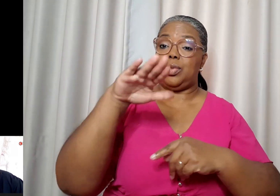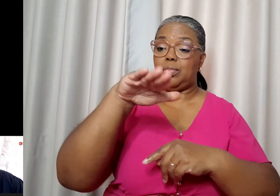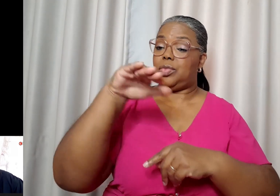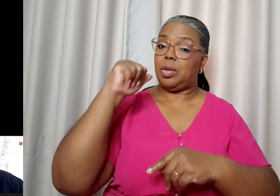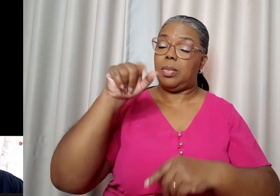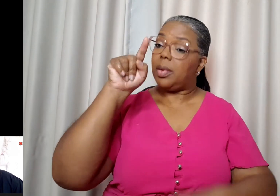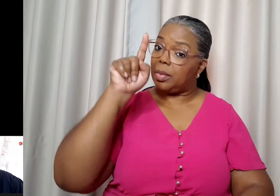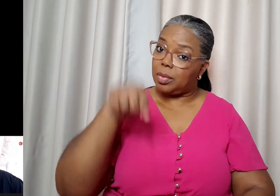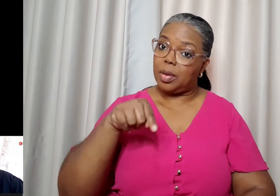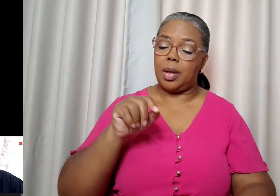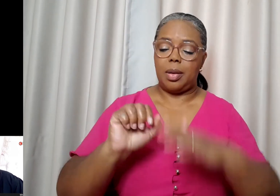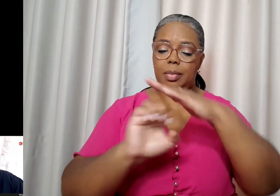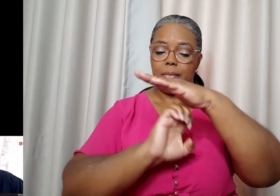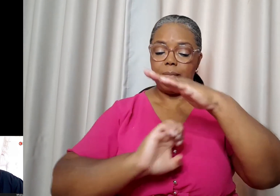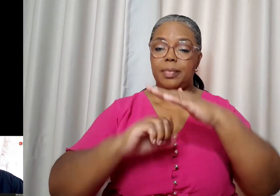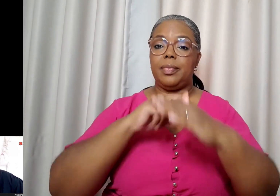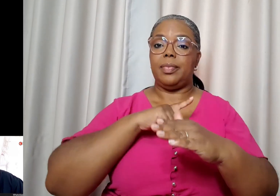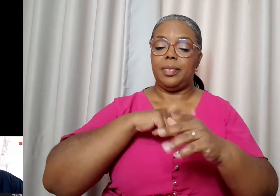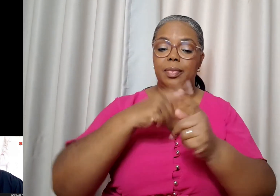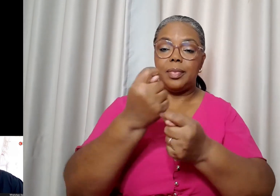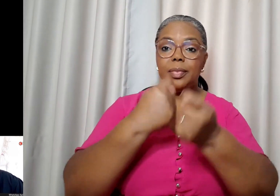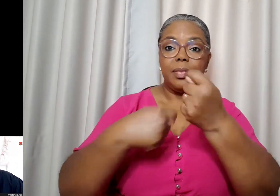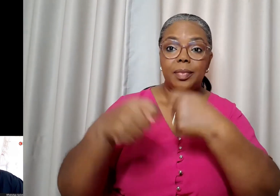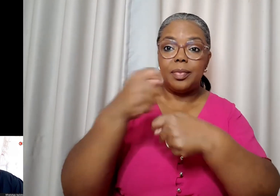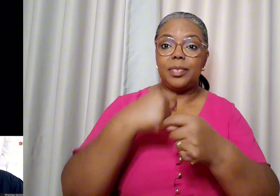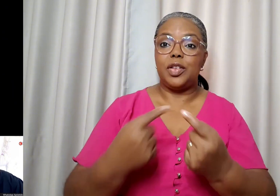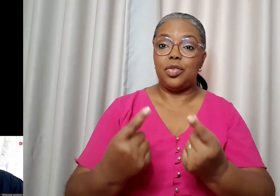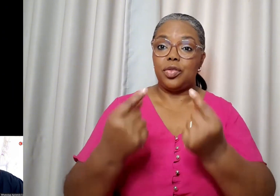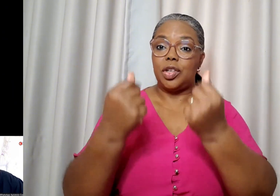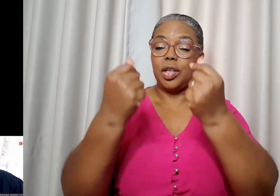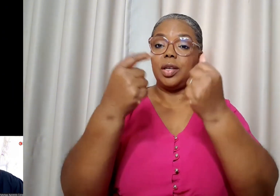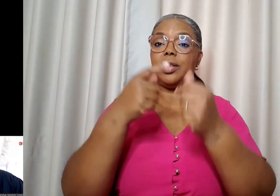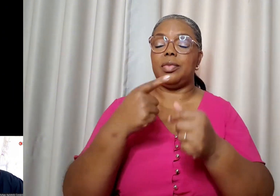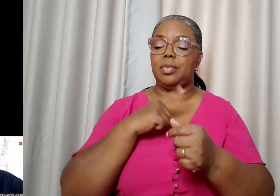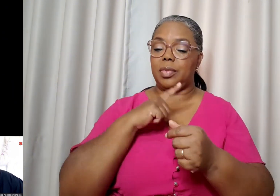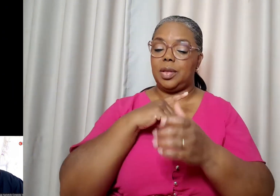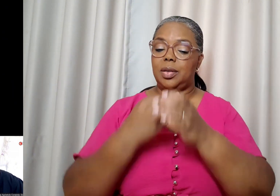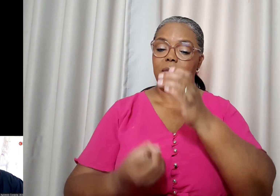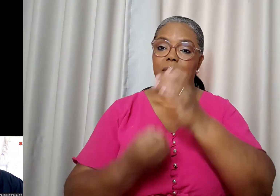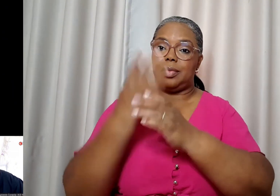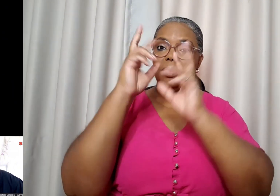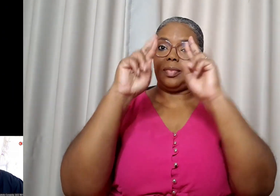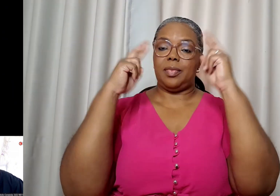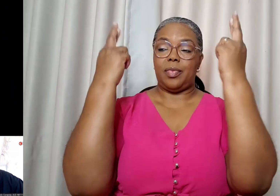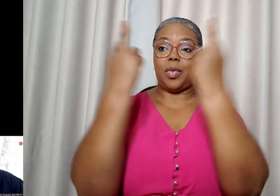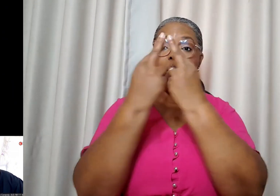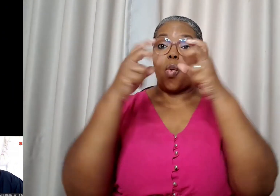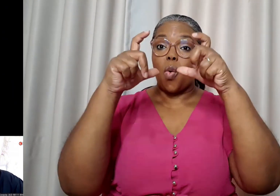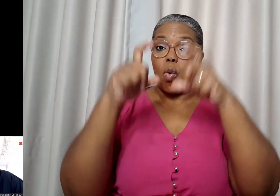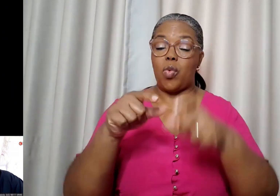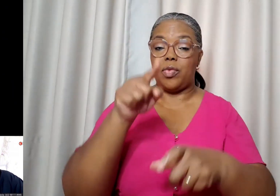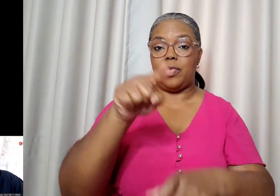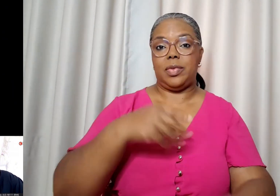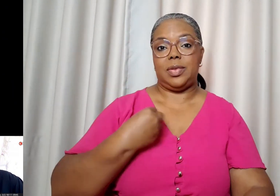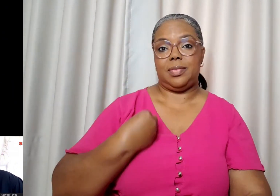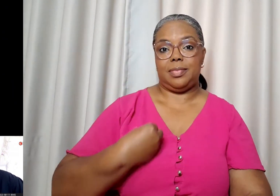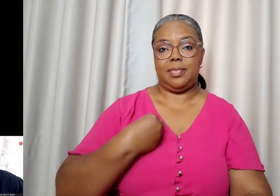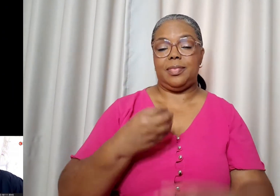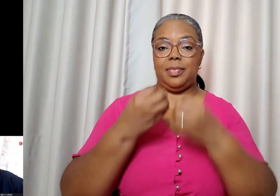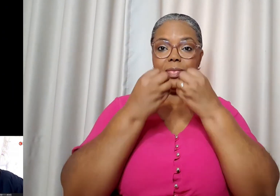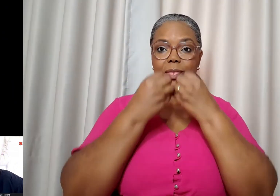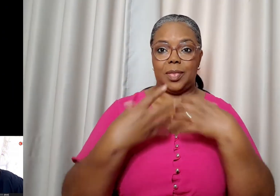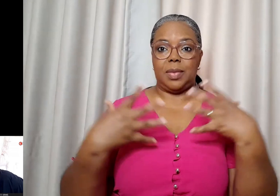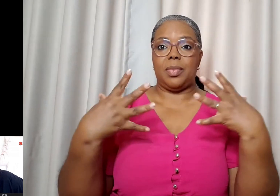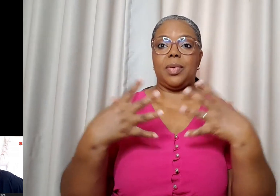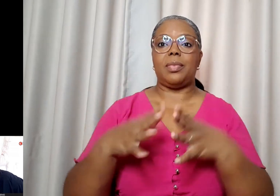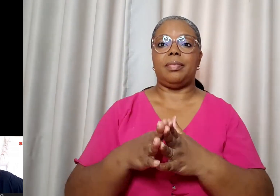É ter negócio, é ganhar dinheiro, é implantar o reino onde você está. Tá bom? Então eu quero orar agora